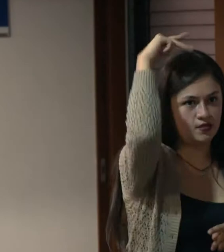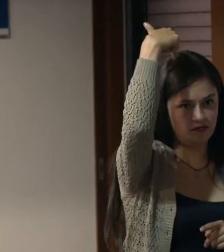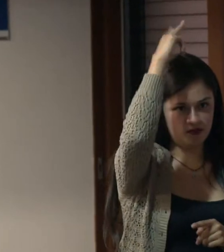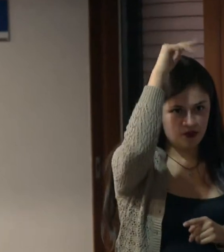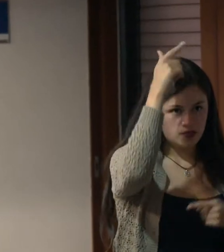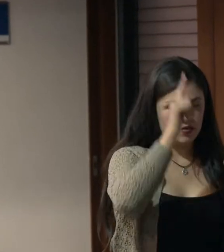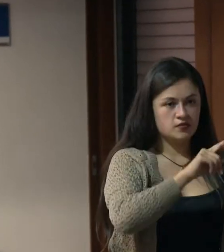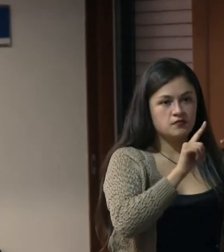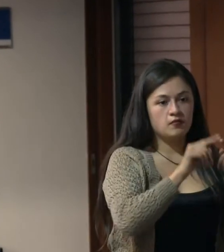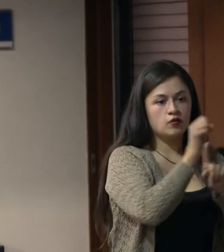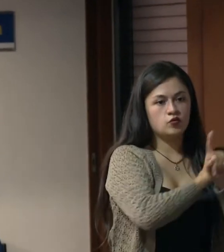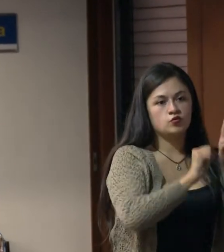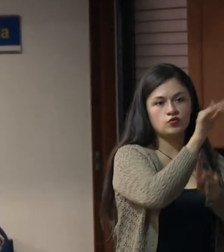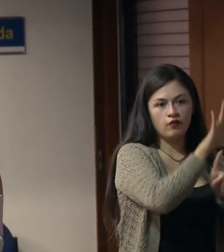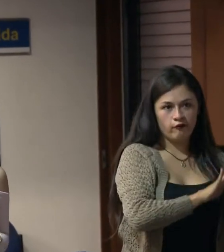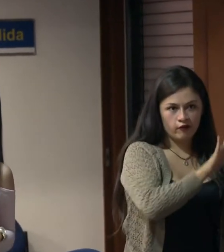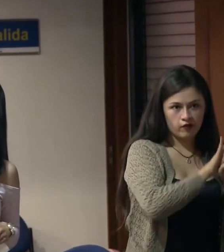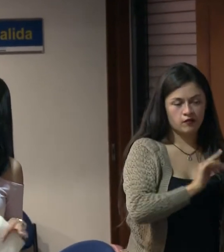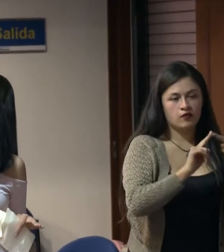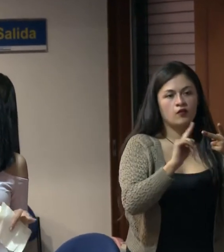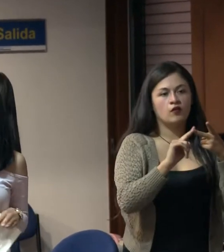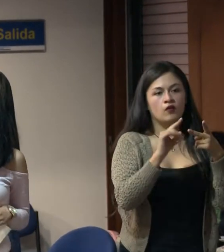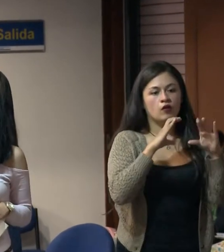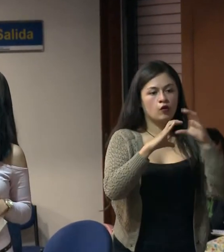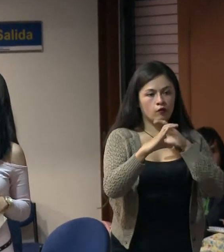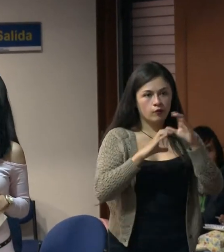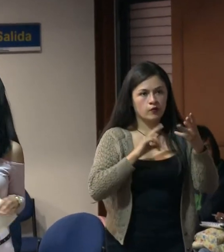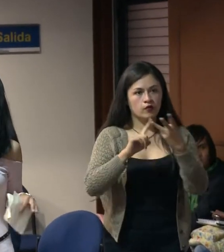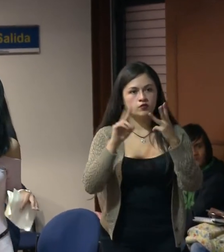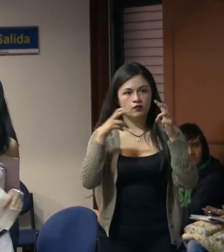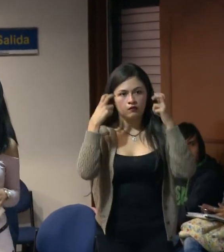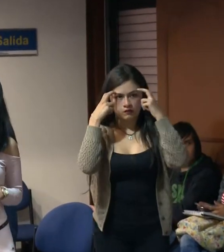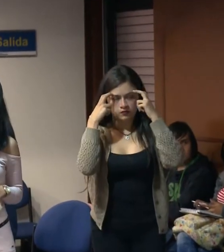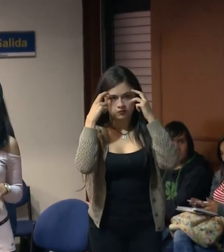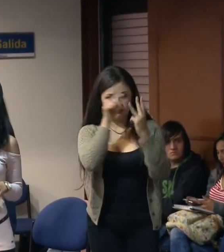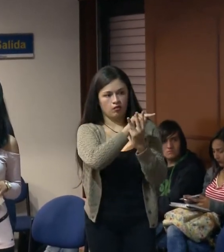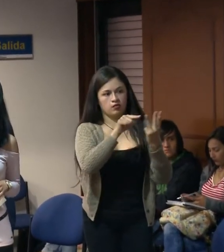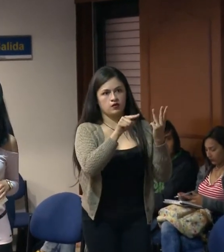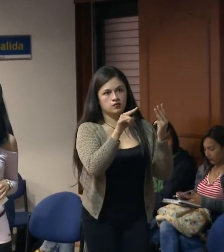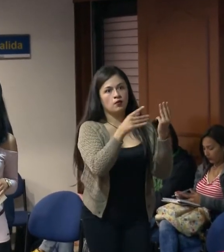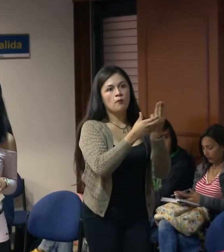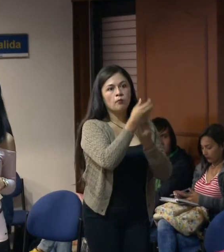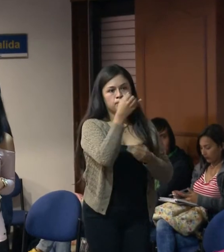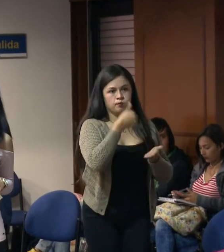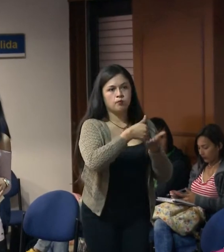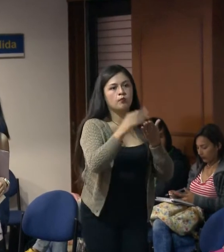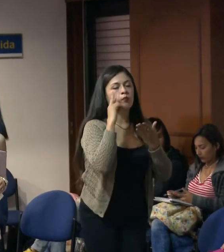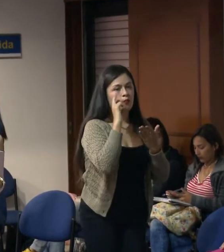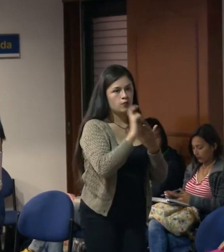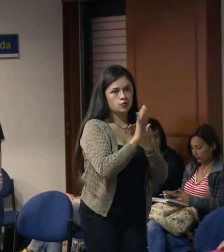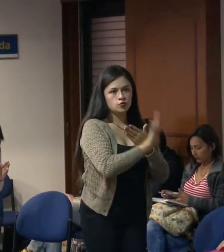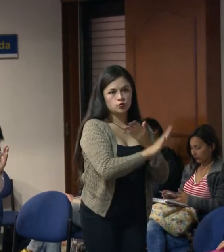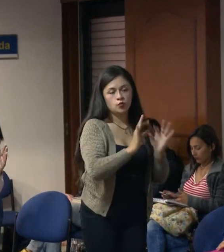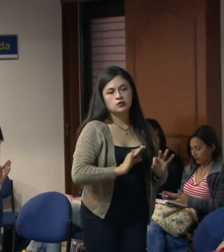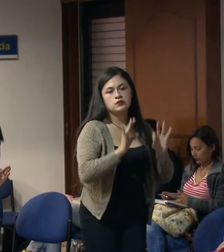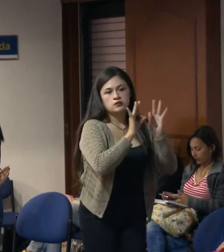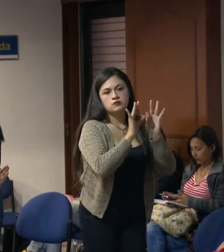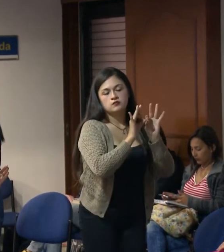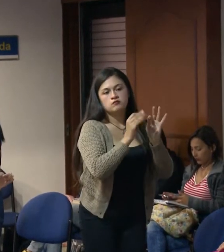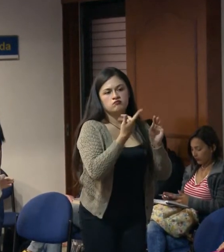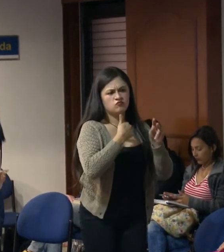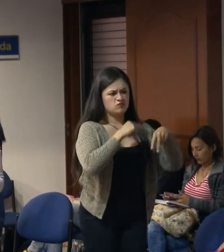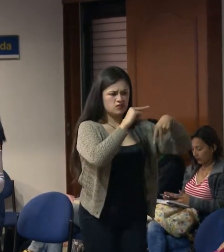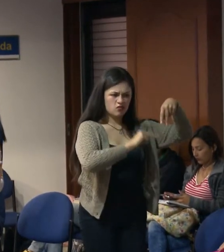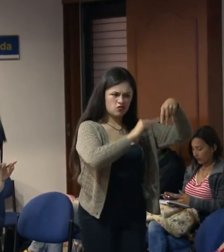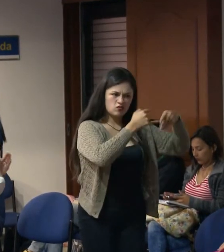dimensión socioafectiva, la comunicación y la cognición. Nos pareció muy importante esa línea de constitución del sujeto, porque